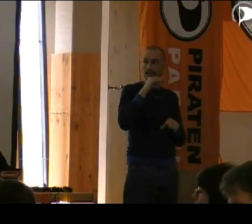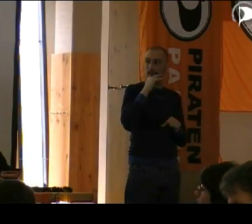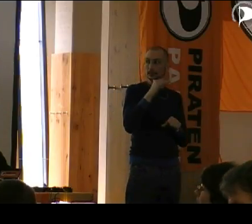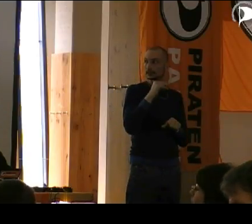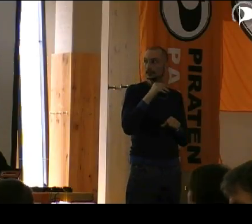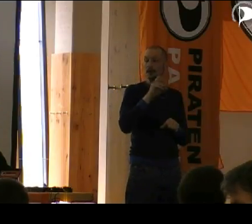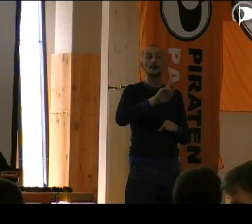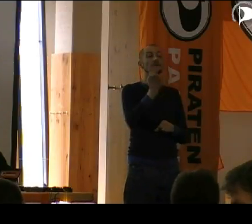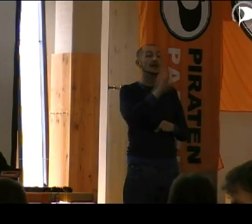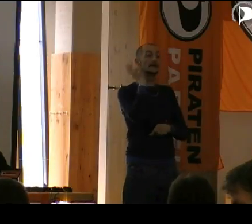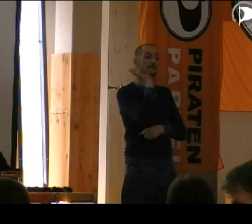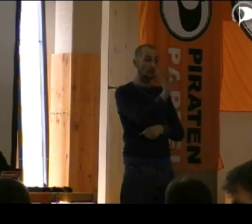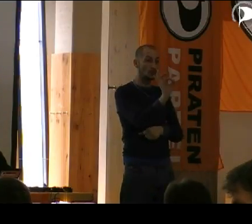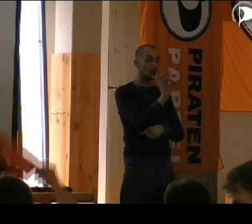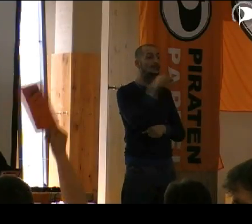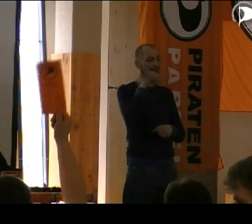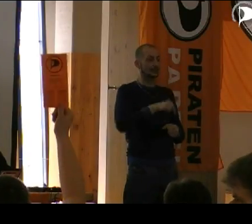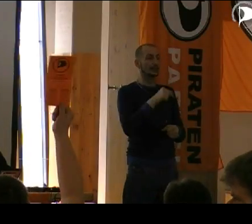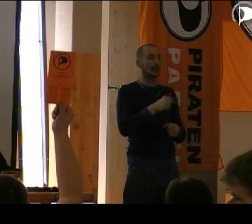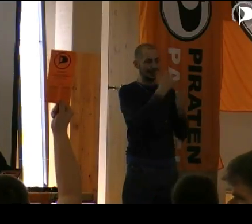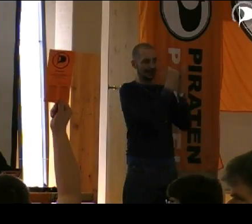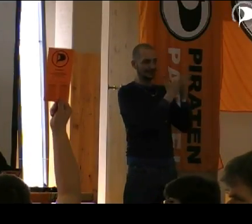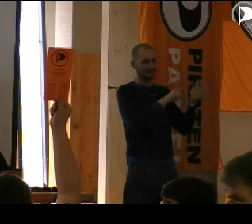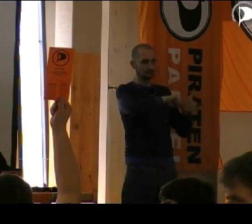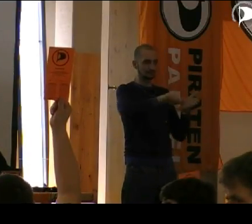für die berliner ein bisschen zu schließen